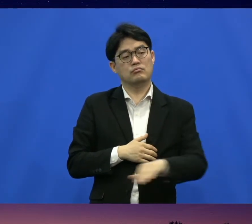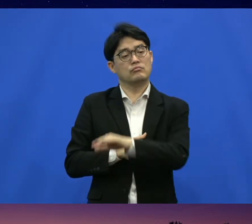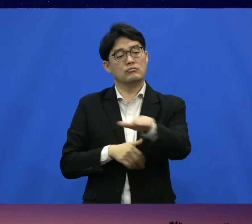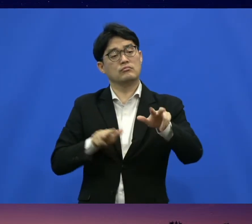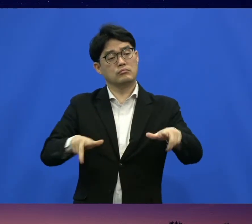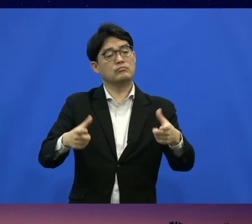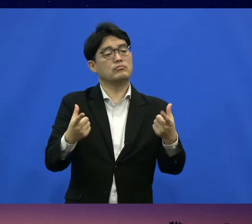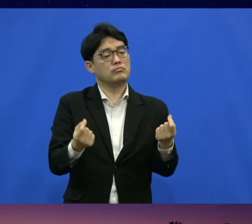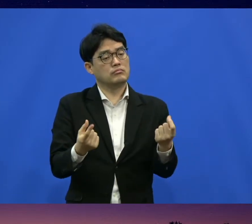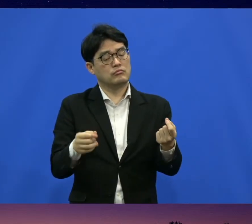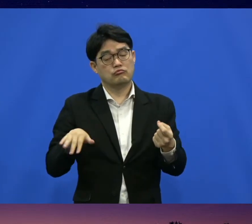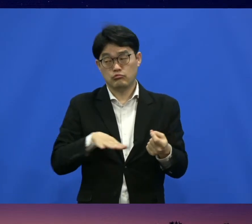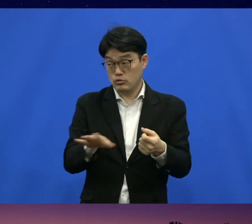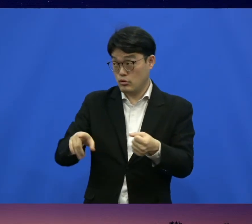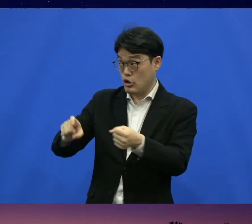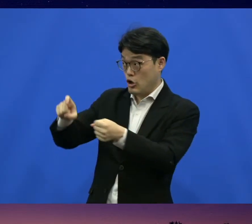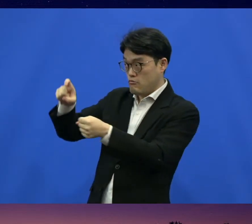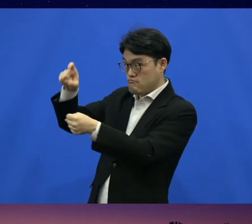서울만 가면 된다는 사고예요.